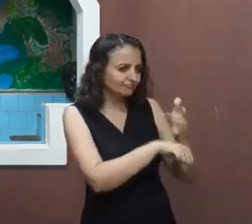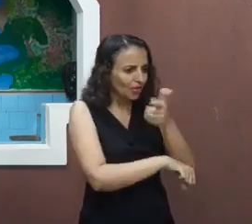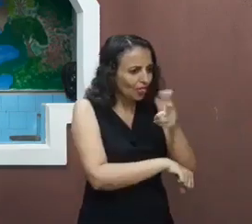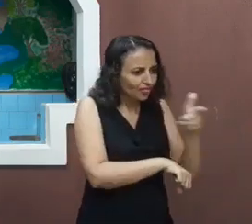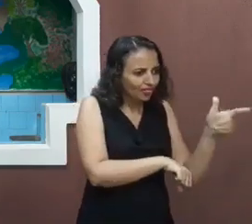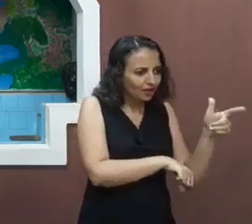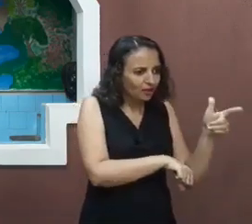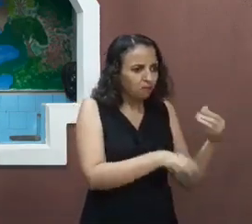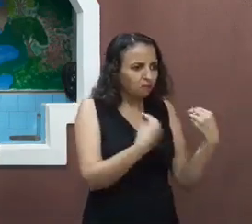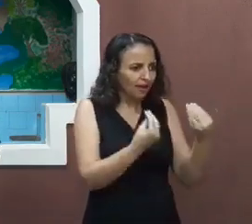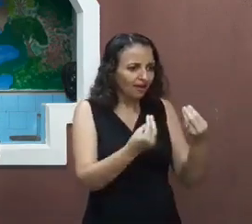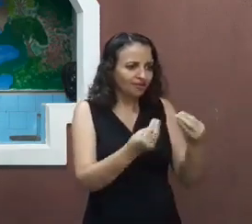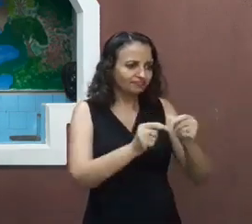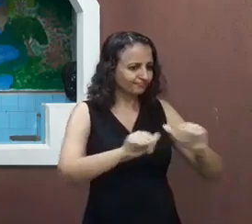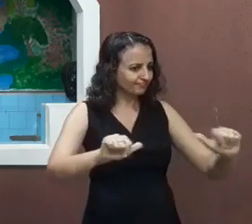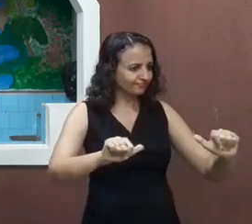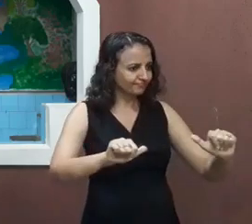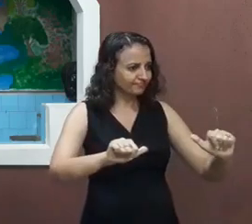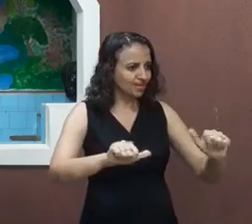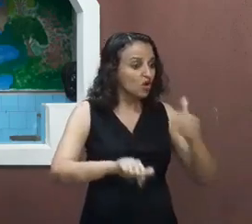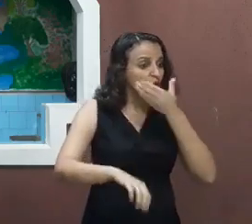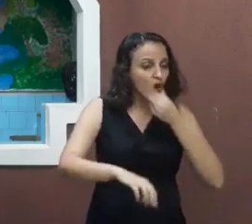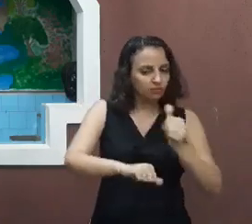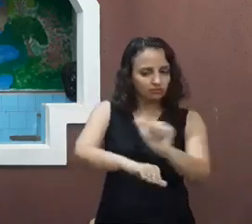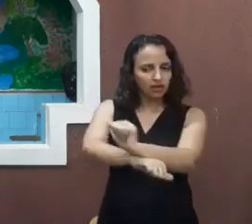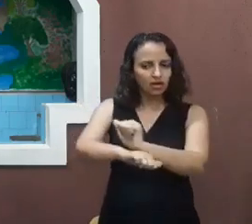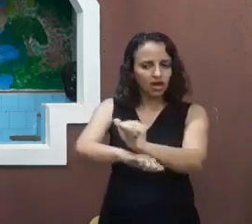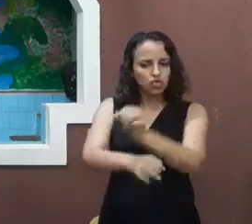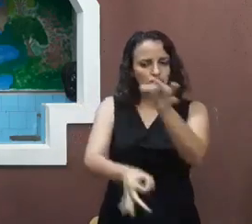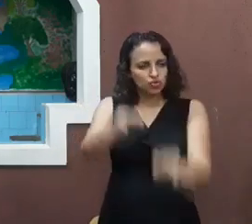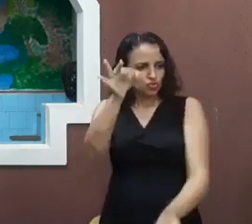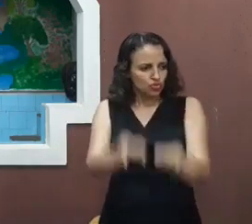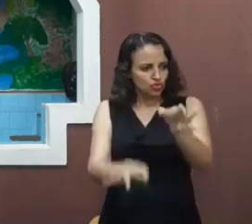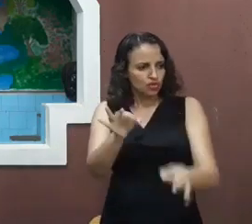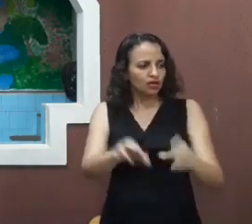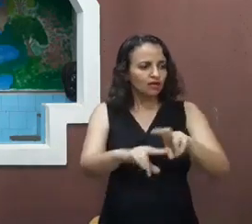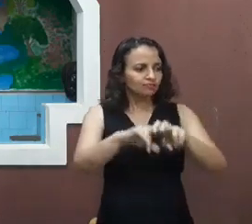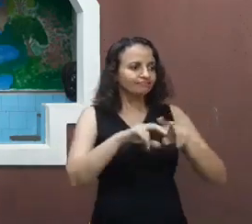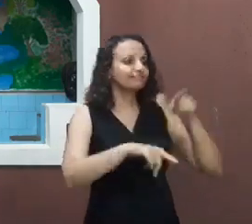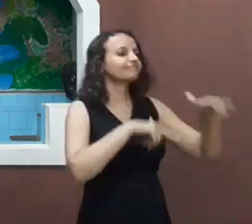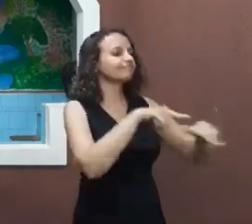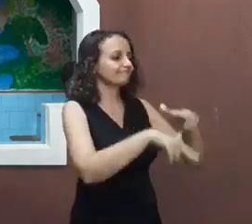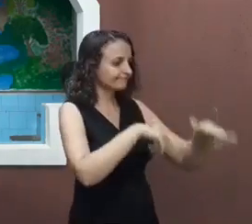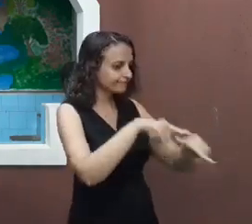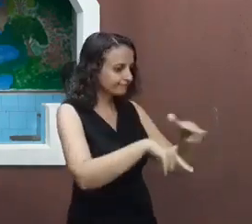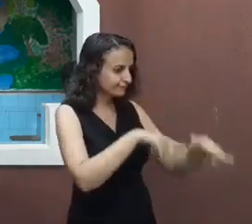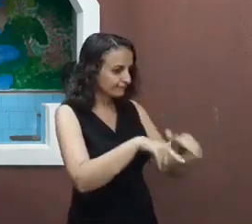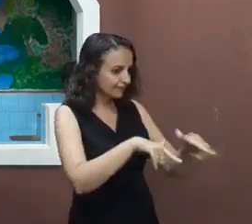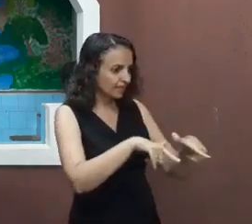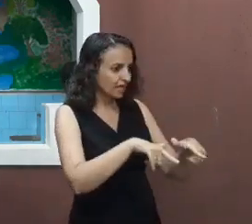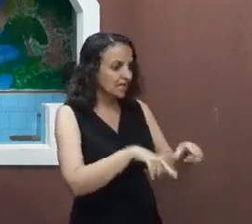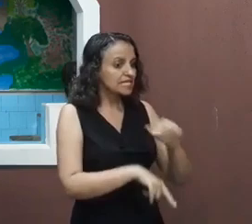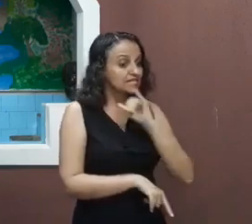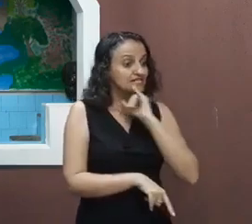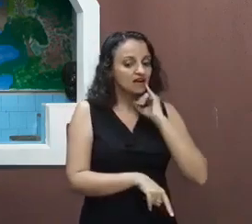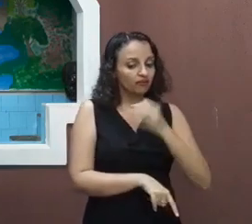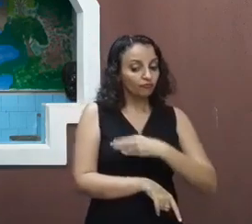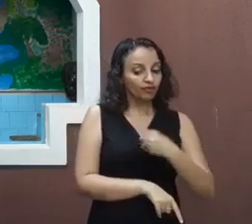nosso pai, não foi justificado pelas obras, quando ofereceu sobre o altar o seu filho